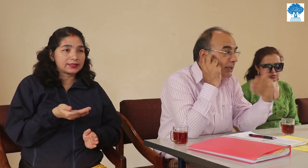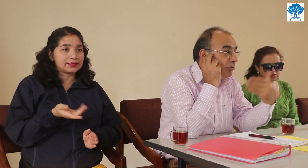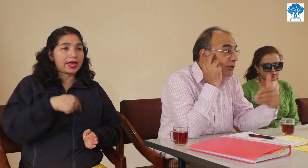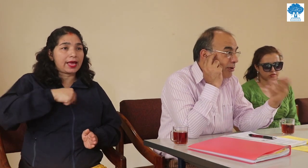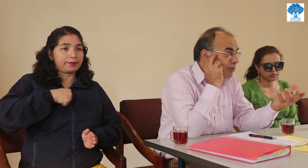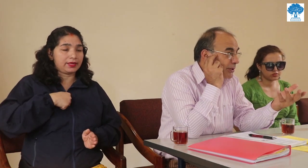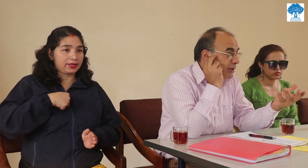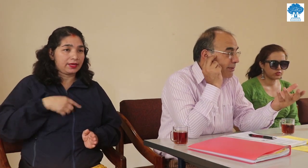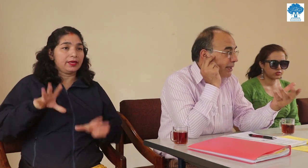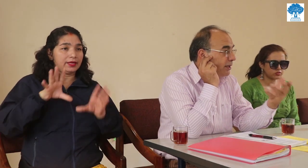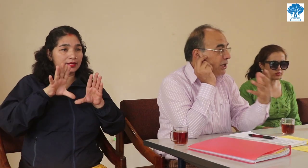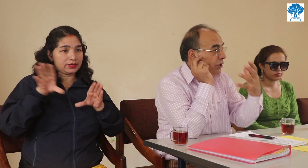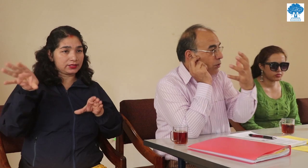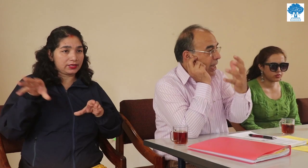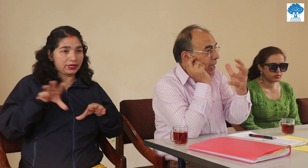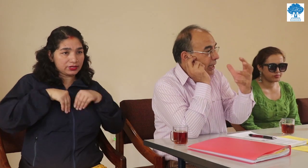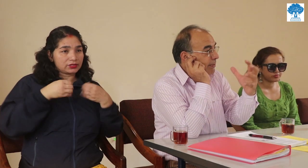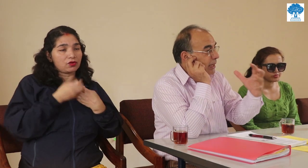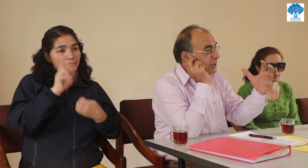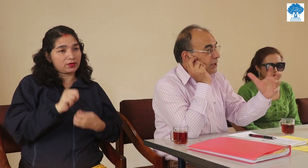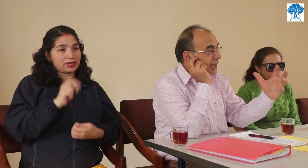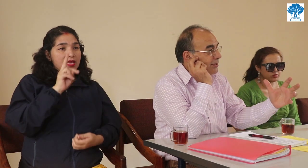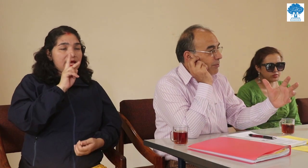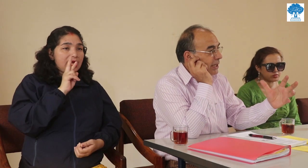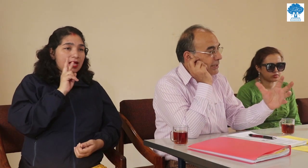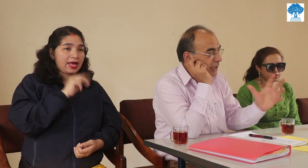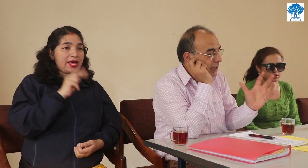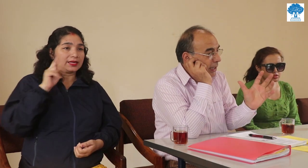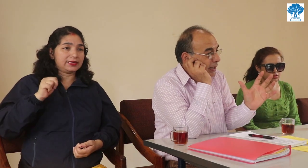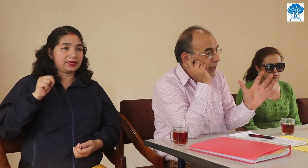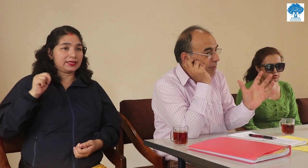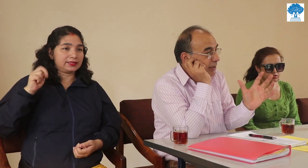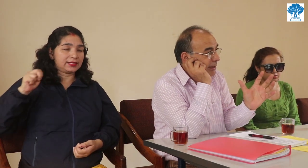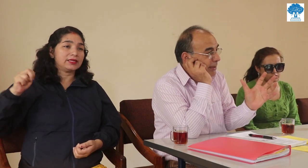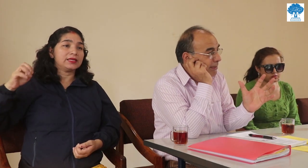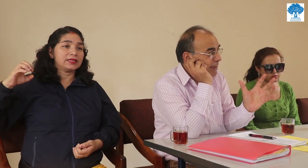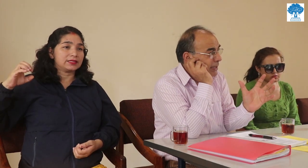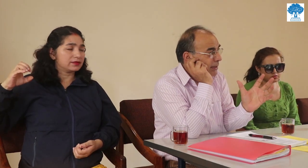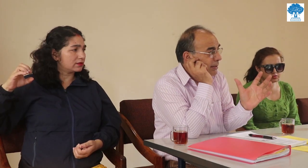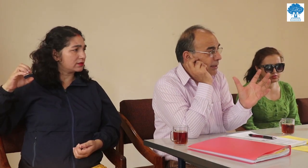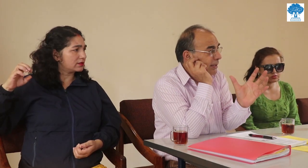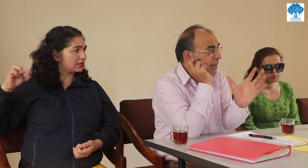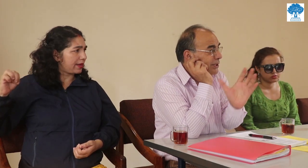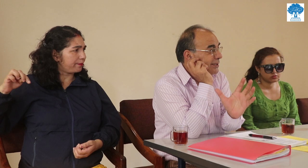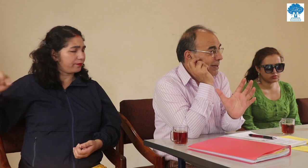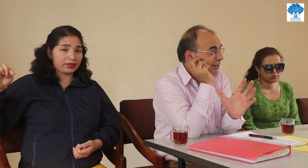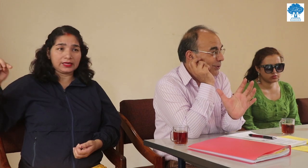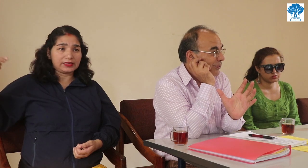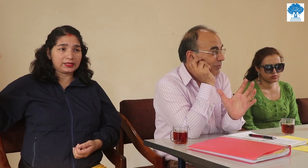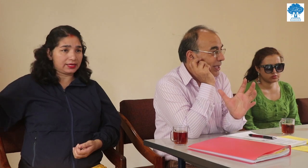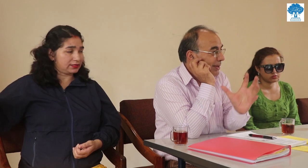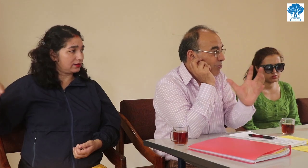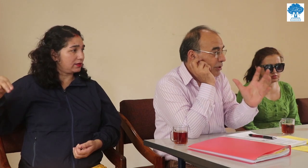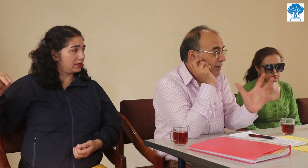हामीले एड्रेस गर्नुपर्छ भनेर यो RMNCH पहिला चाहिँ मैले भने फ्यामिली प्लानिङ अनि MCS मात्रै